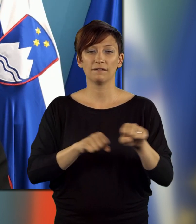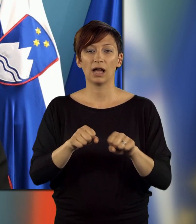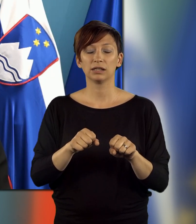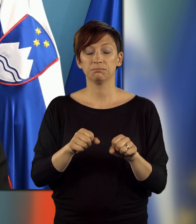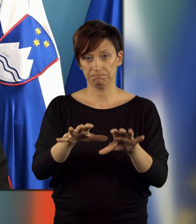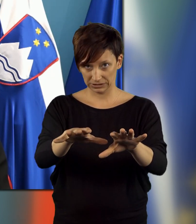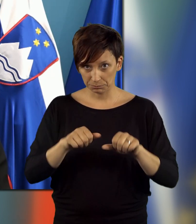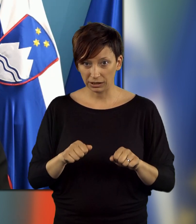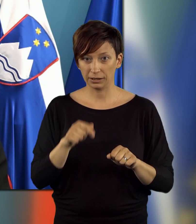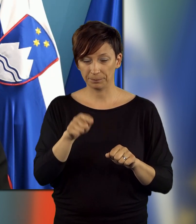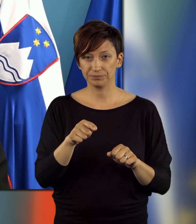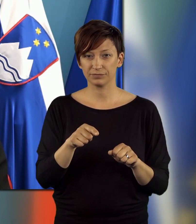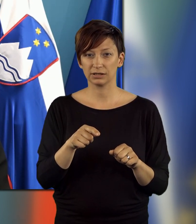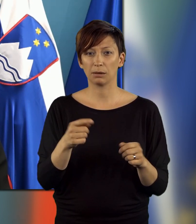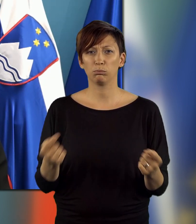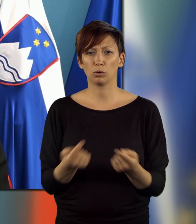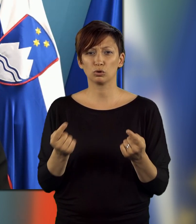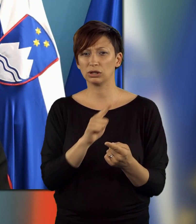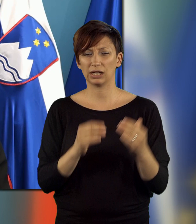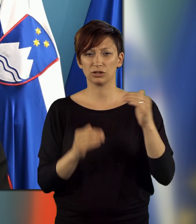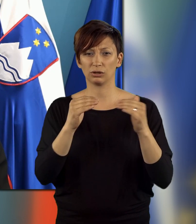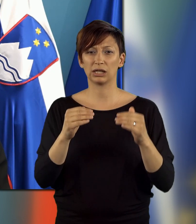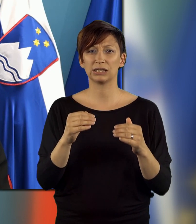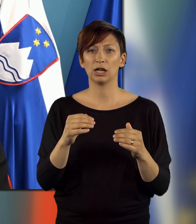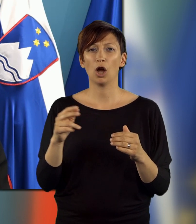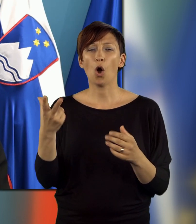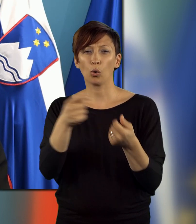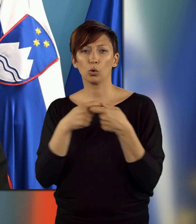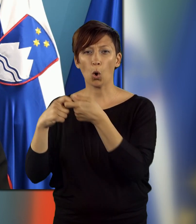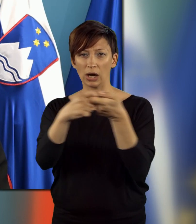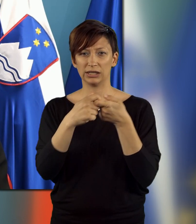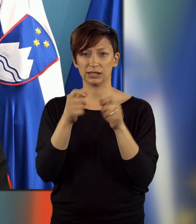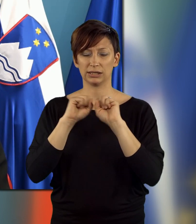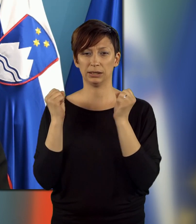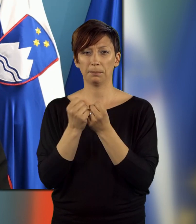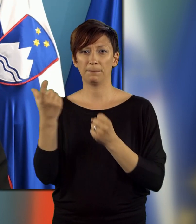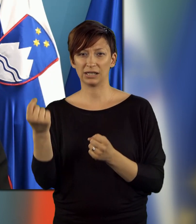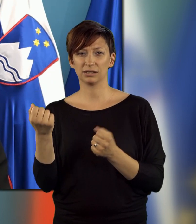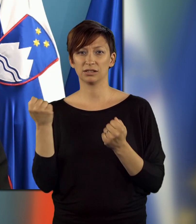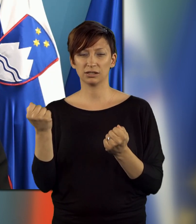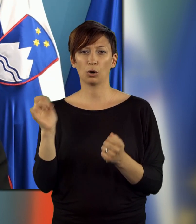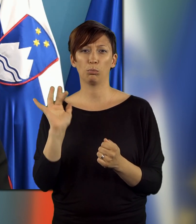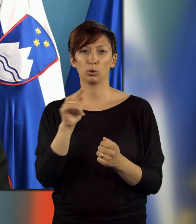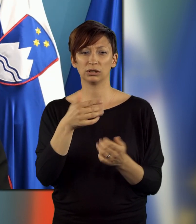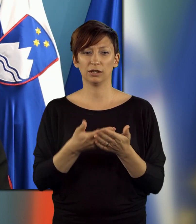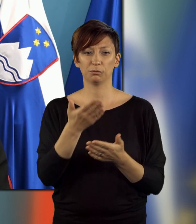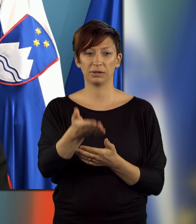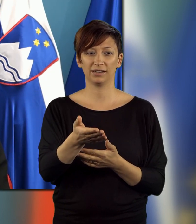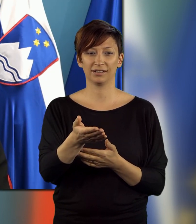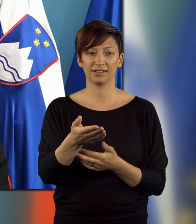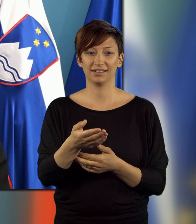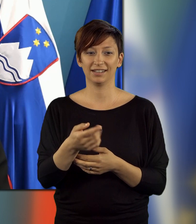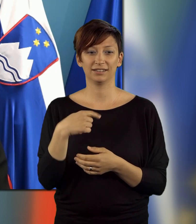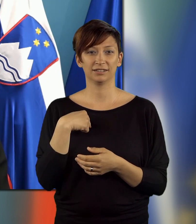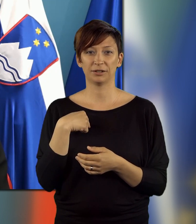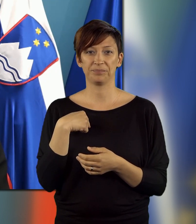sprejeli, tvegate in ste povzročili nesoglasje v koaliciji. Dve koalicijski partnerici sta zelo proti temu predlogu.